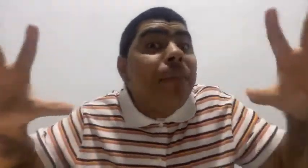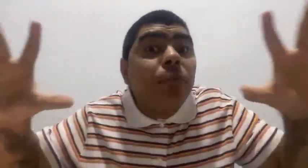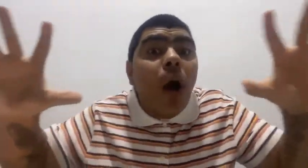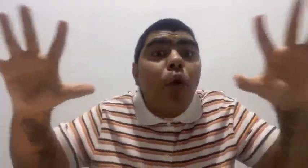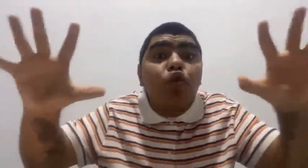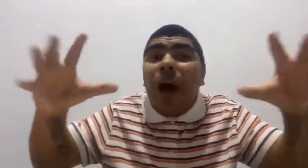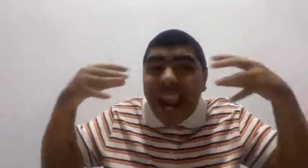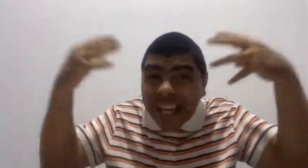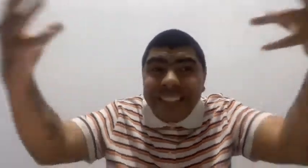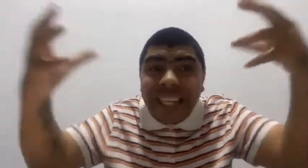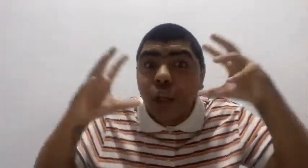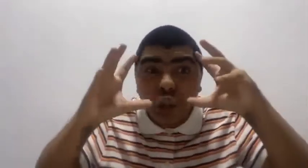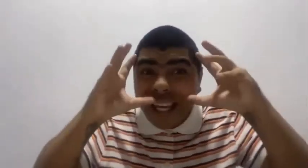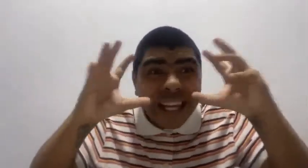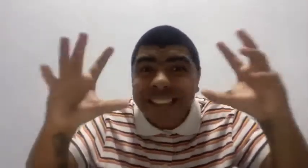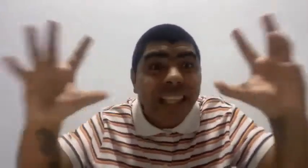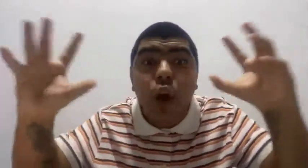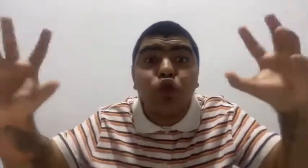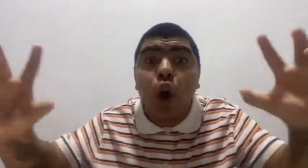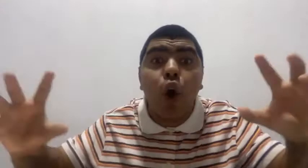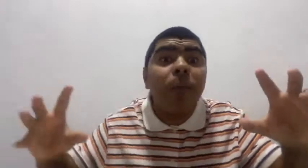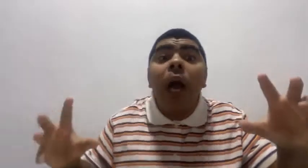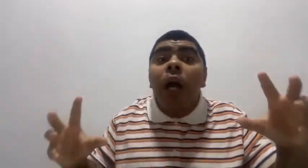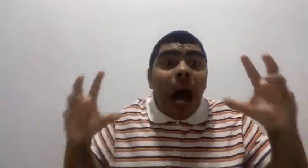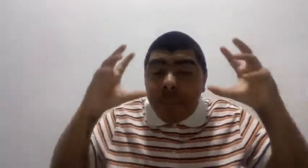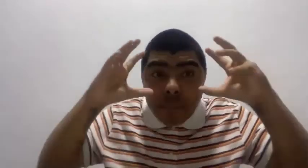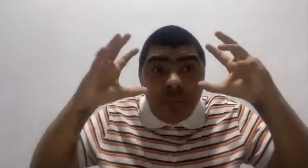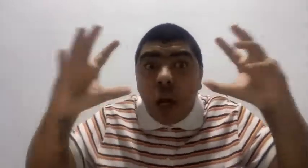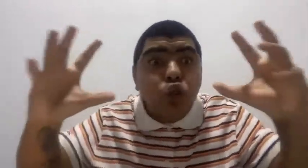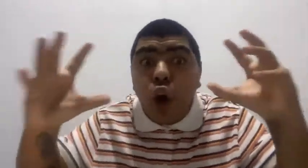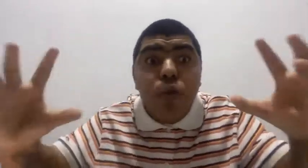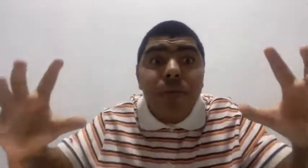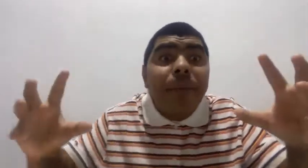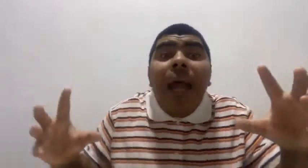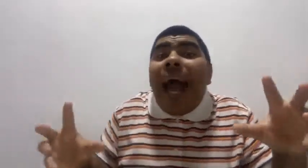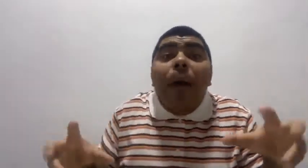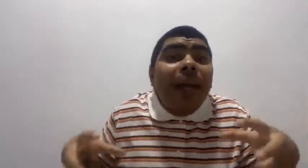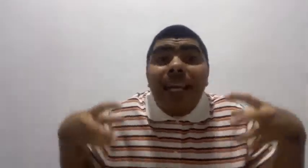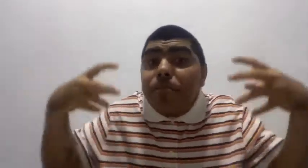impresionando a mucha gente delante de los ojos, amén, de los hombres, amén,